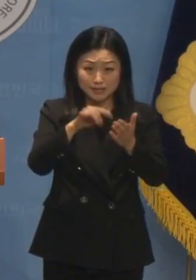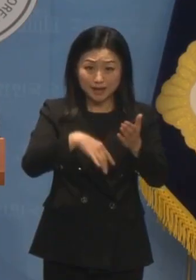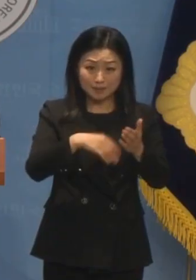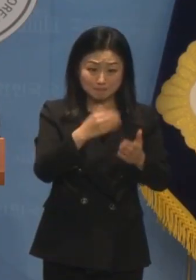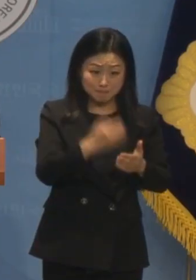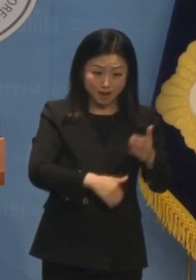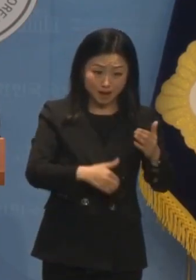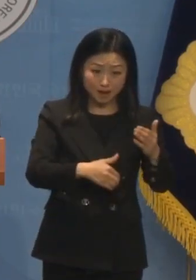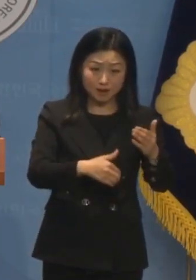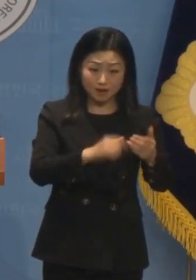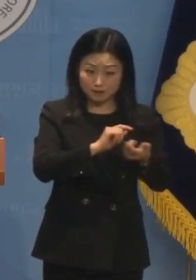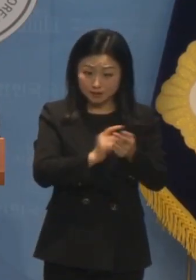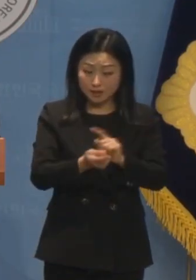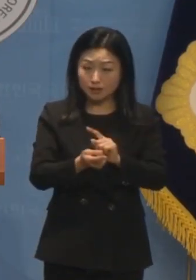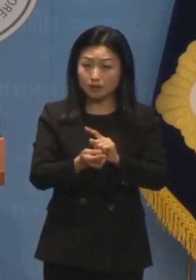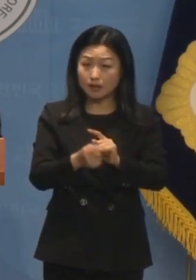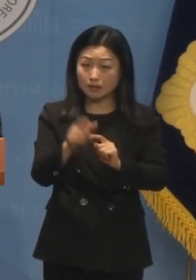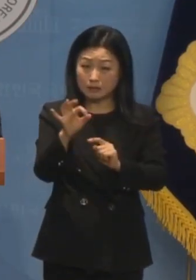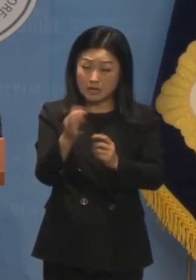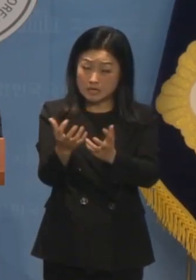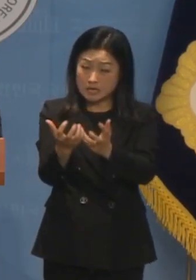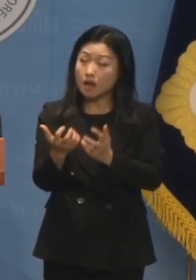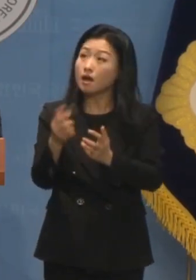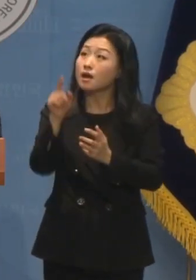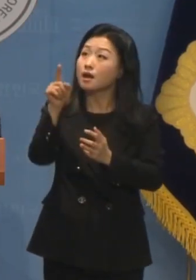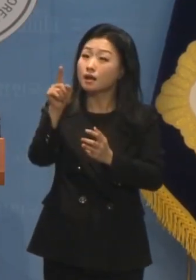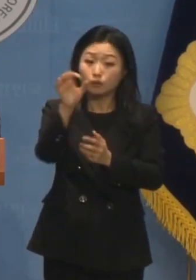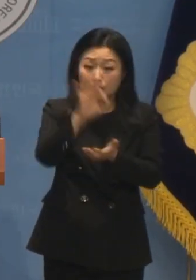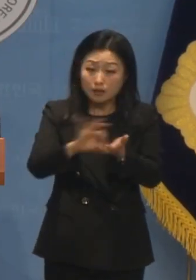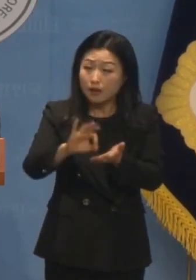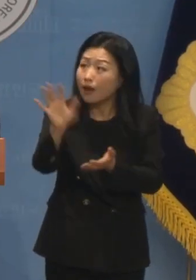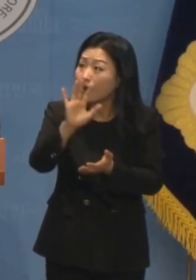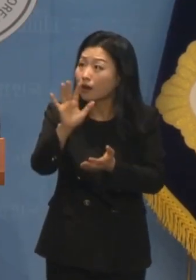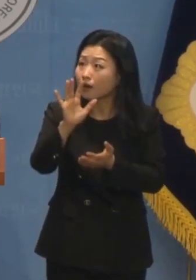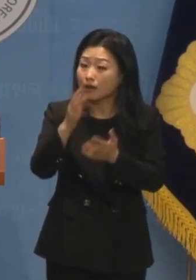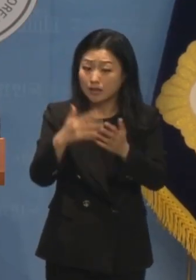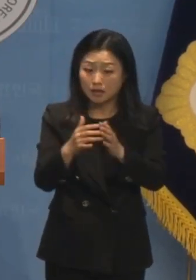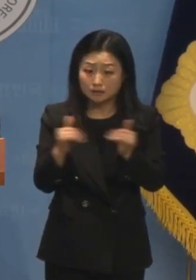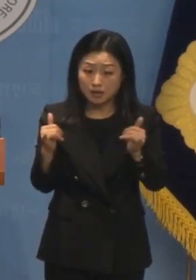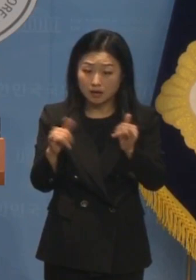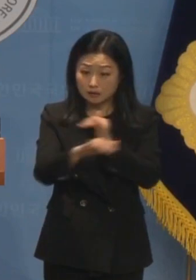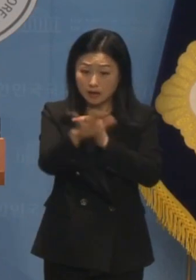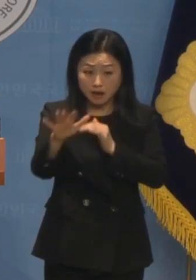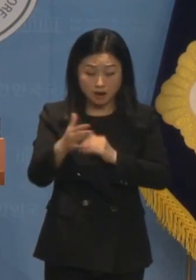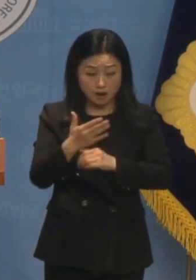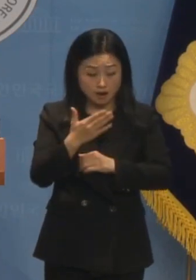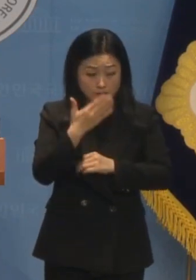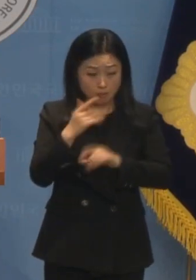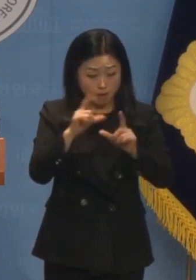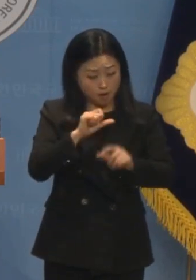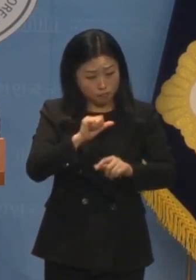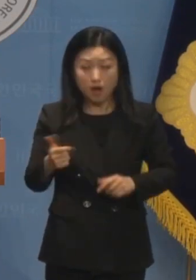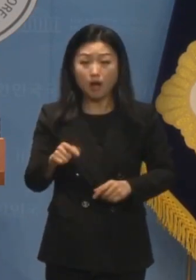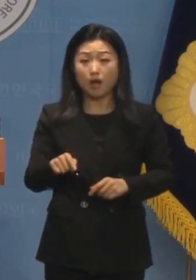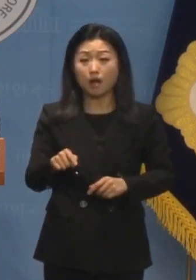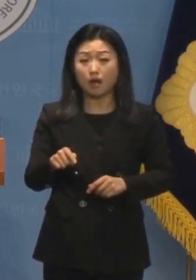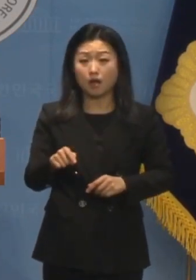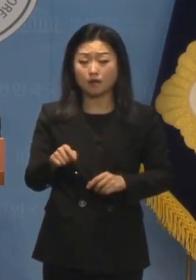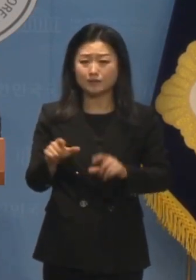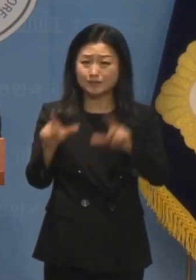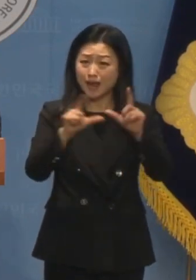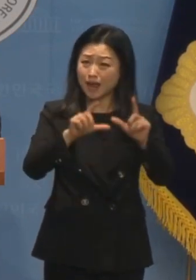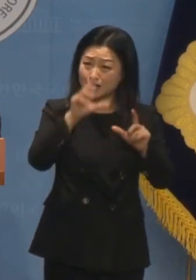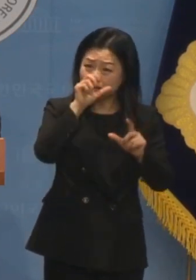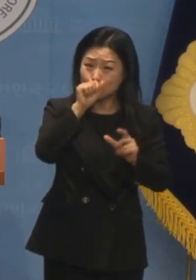후폭풍이 우리 서민들과 특히 사회적 약자를 벼랑끝으로 내몰고 있습니다 살기